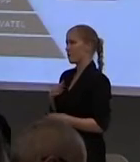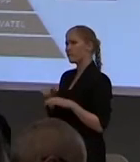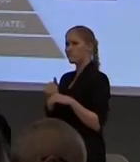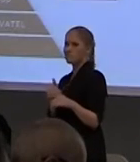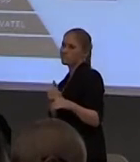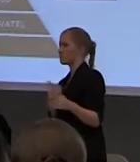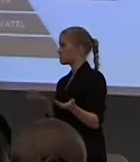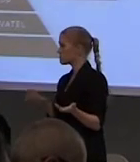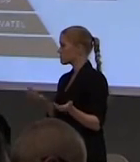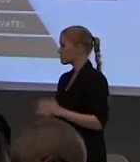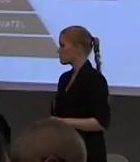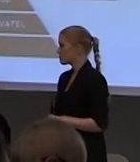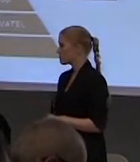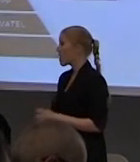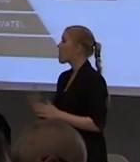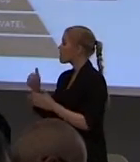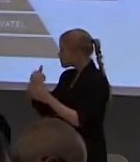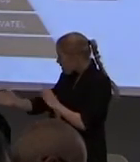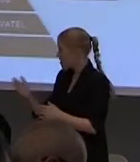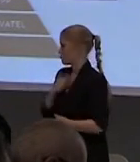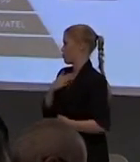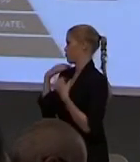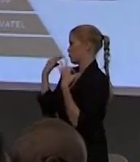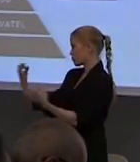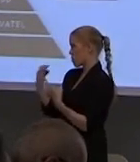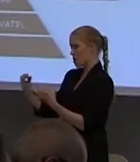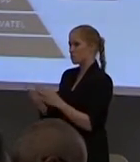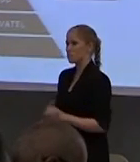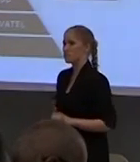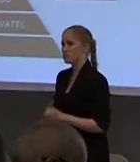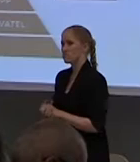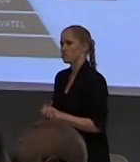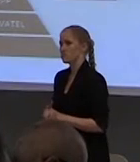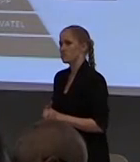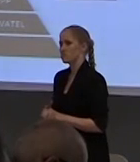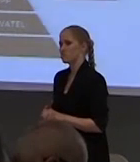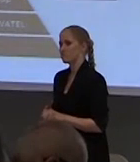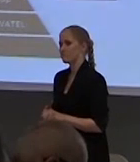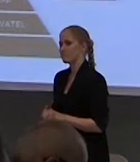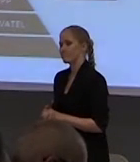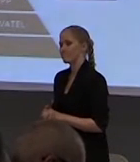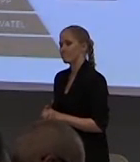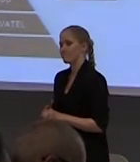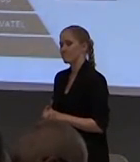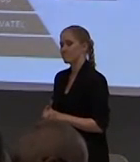to přání, které bych chtěl, tak jsou,